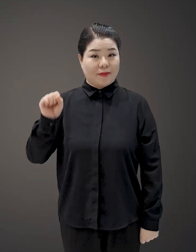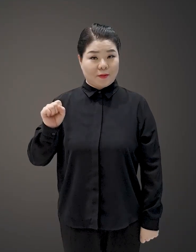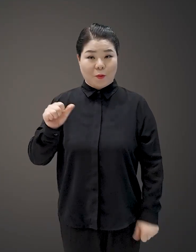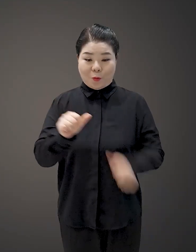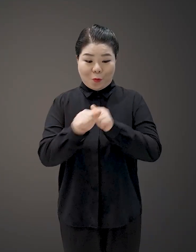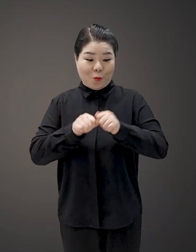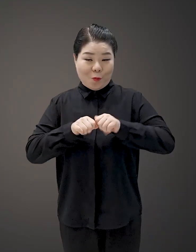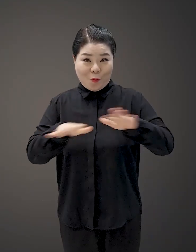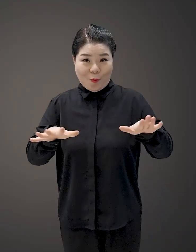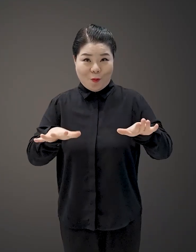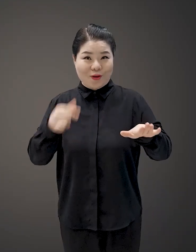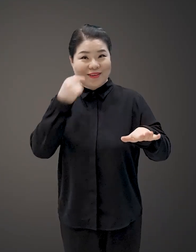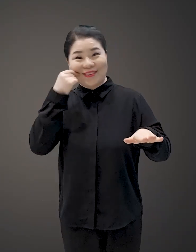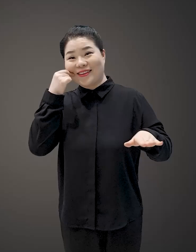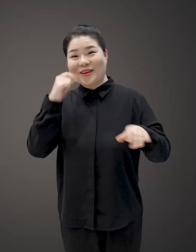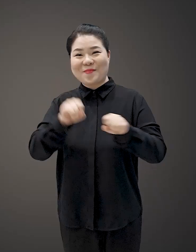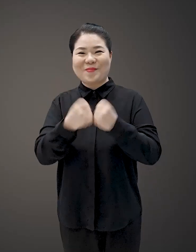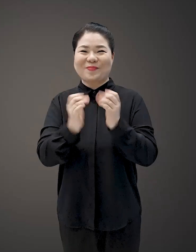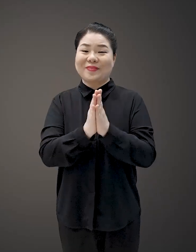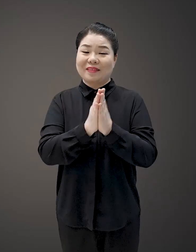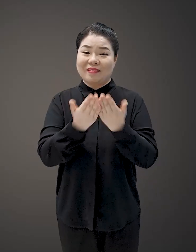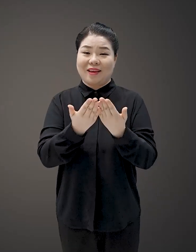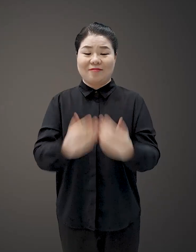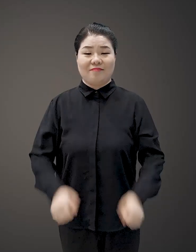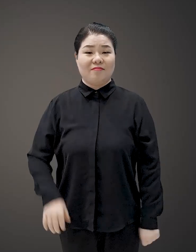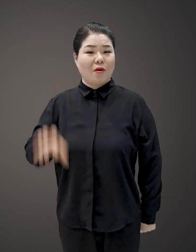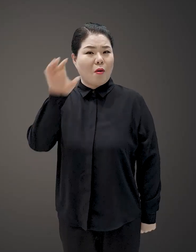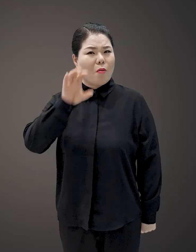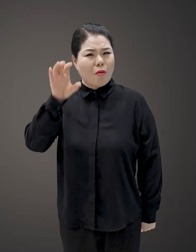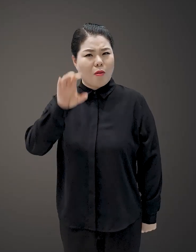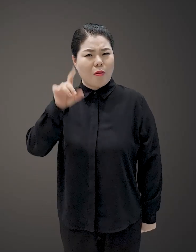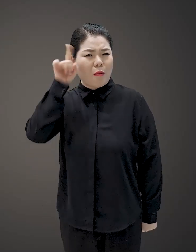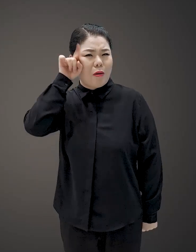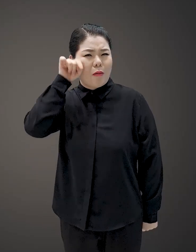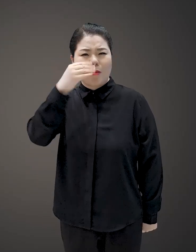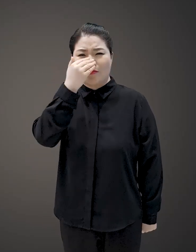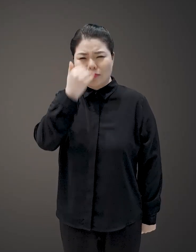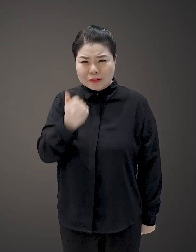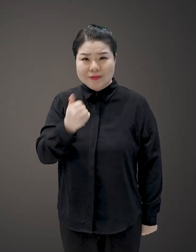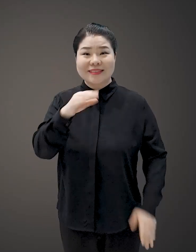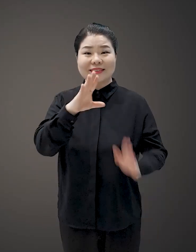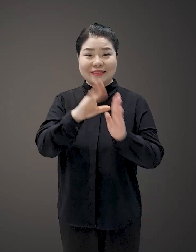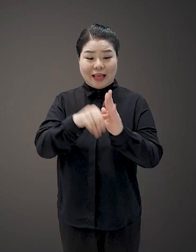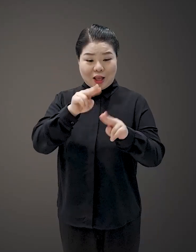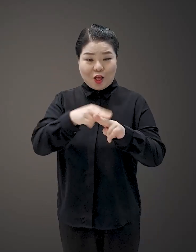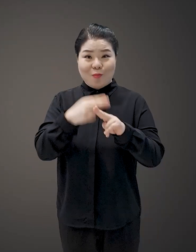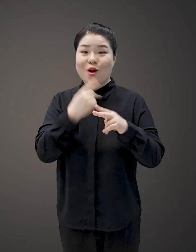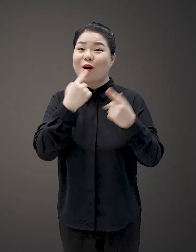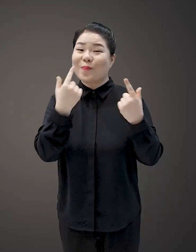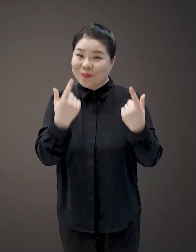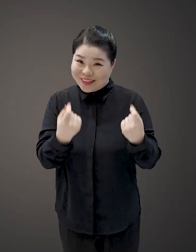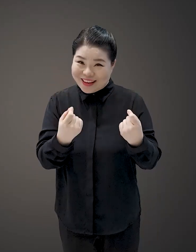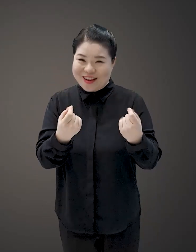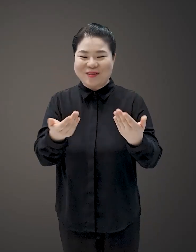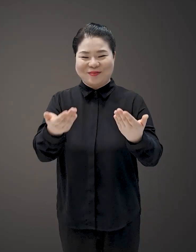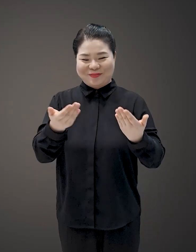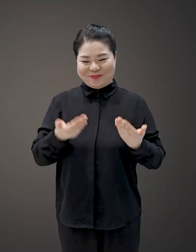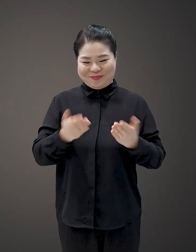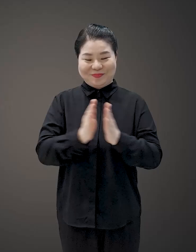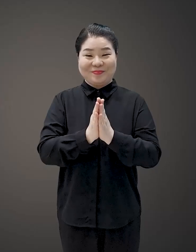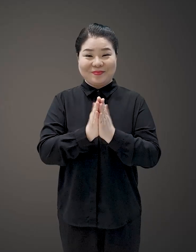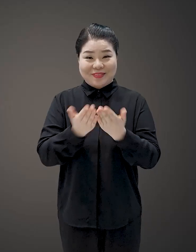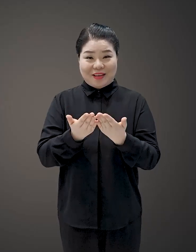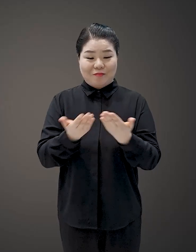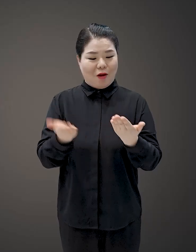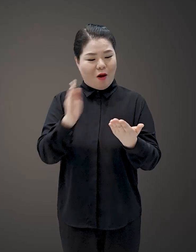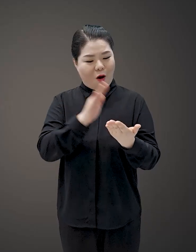SNS에서 입소문 탄 화제의 책. 반복되는 일상이 지겹고 벅찬 순간 선물같이 찾아온 책. 한